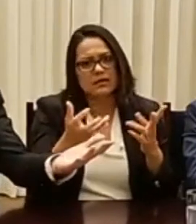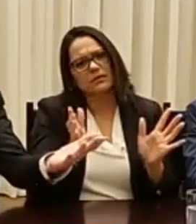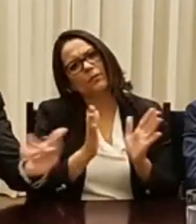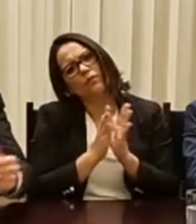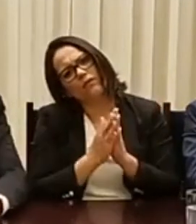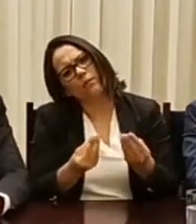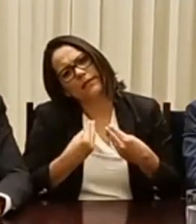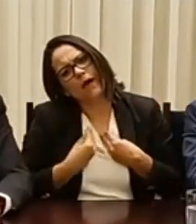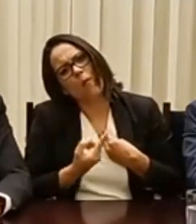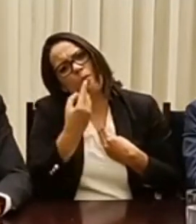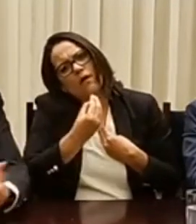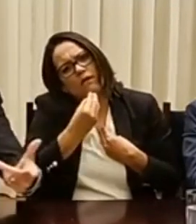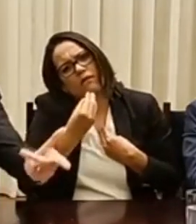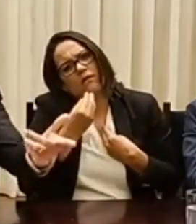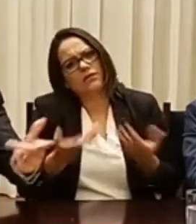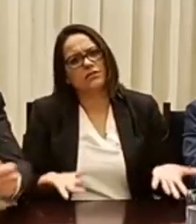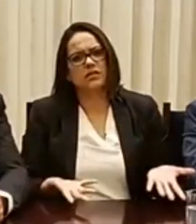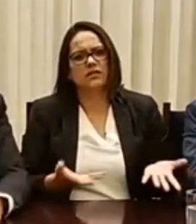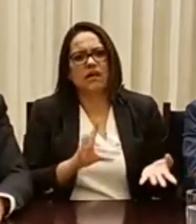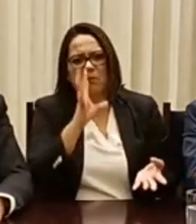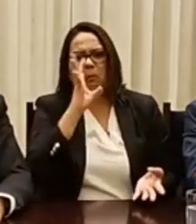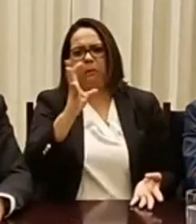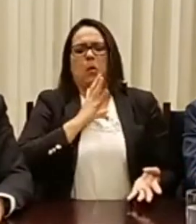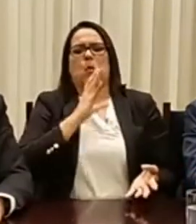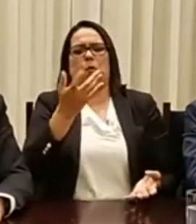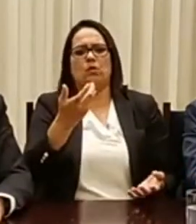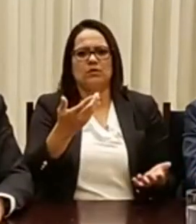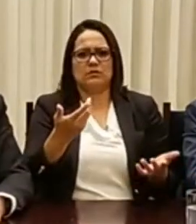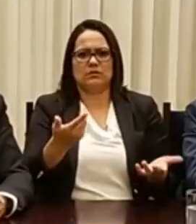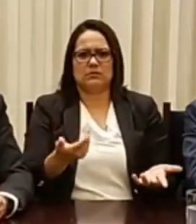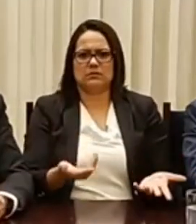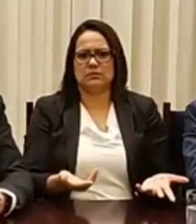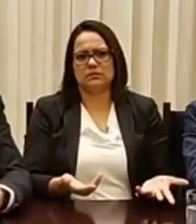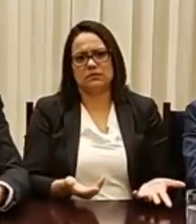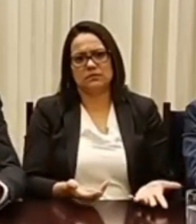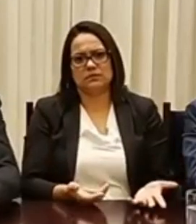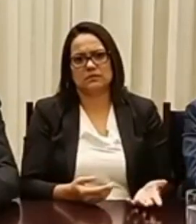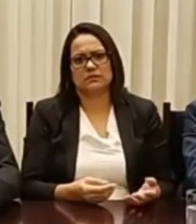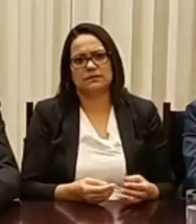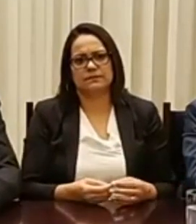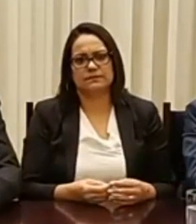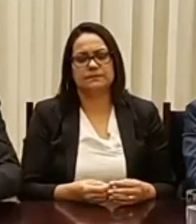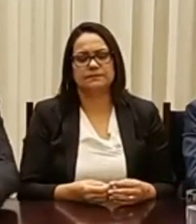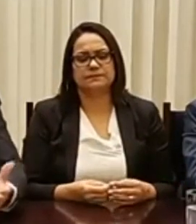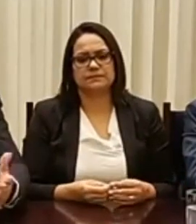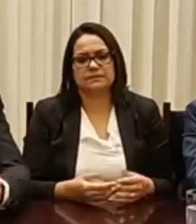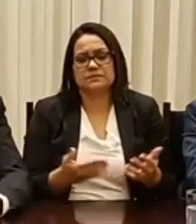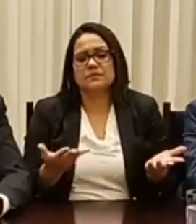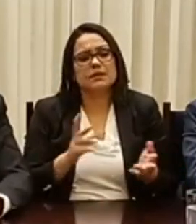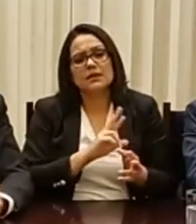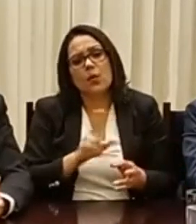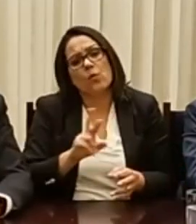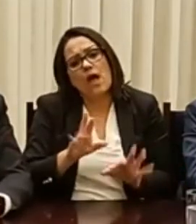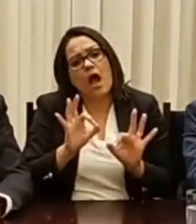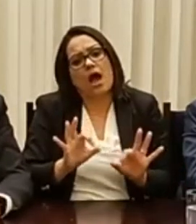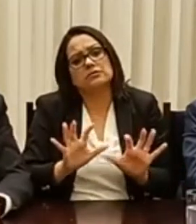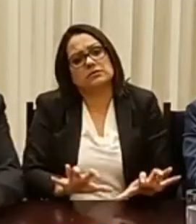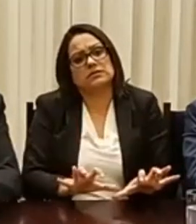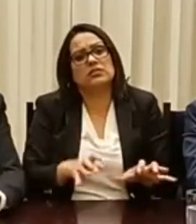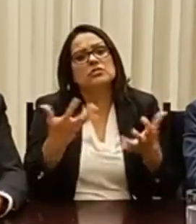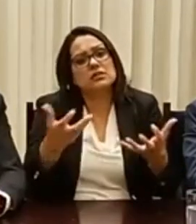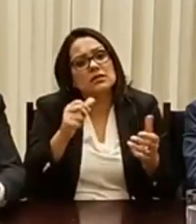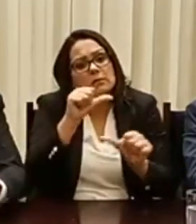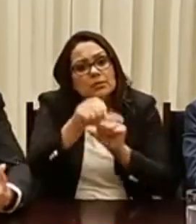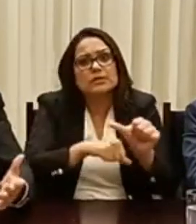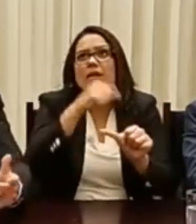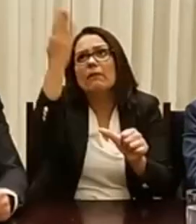chance pra gente, meu Deus do céu. Não vai atirando logo. Tá certo? Porque não vai ser dessa forma que a gente vai mudar o Brasil. Tem